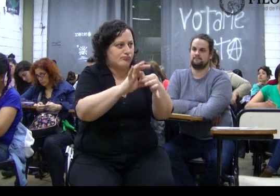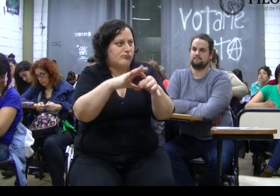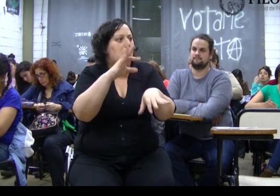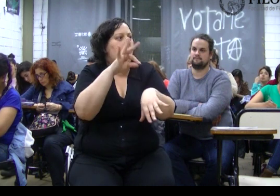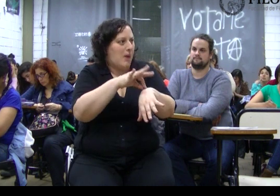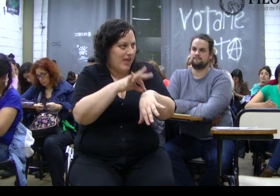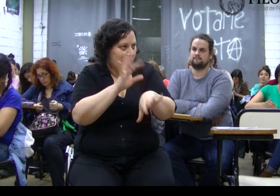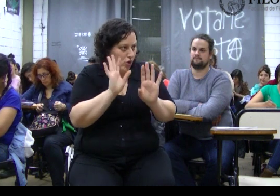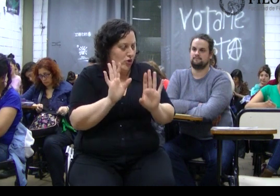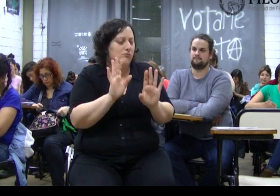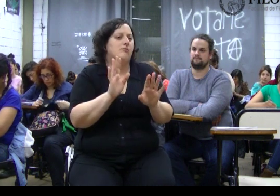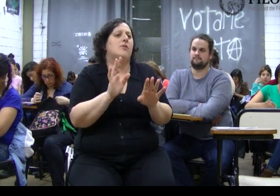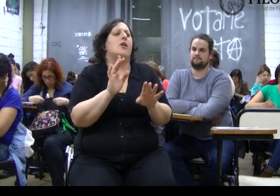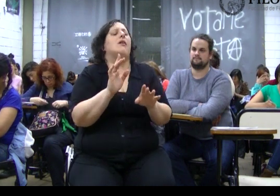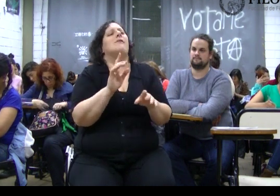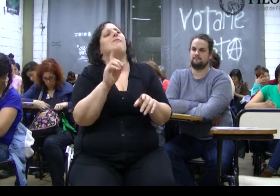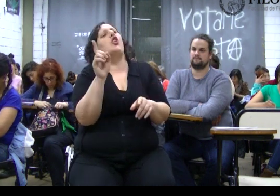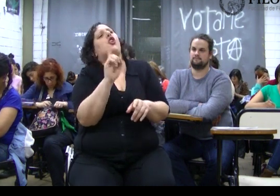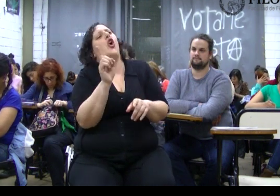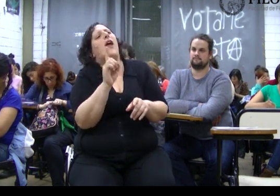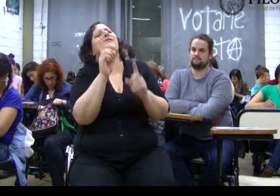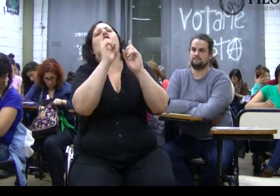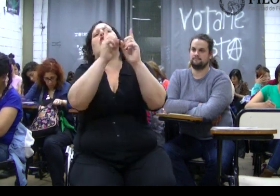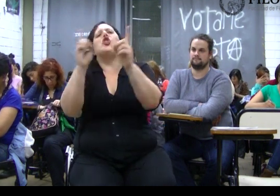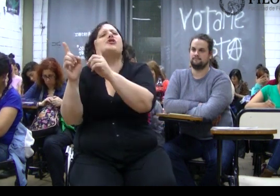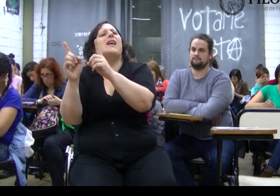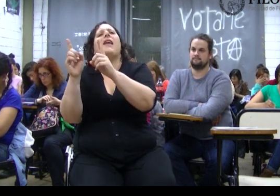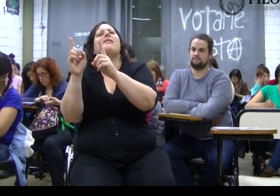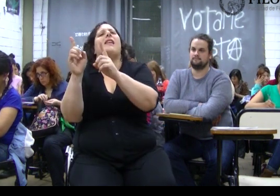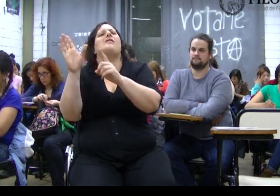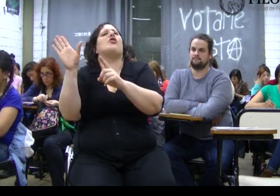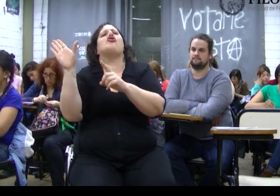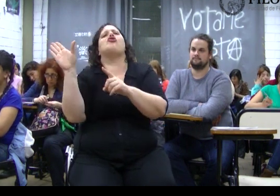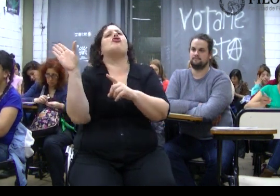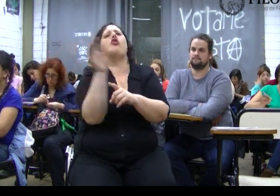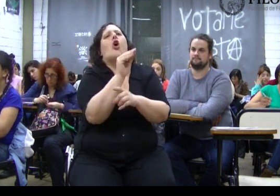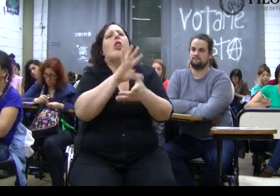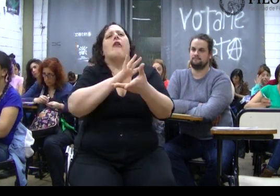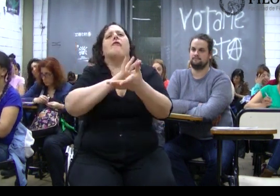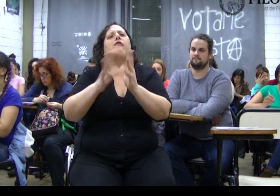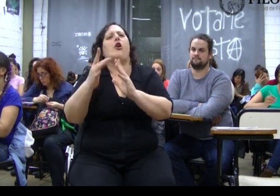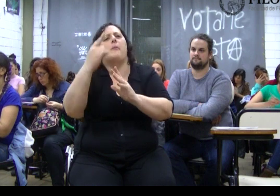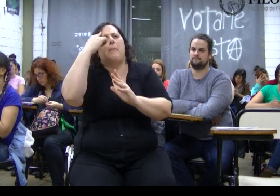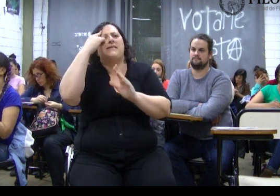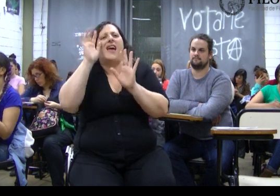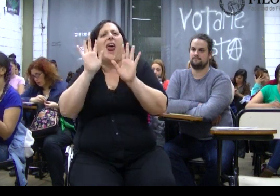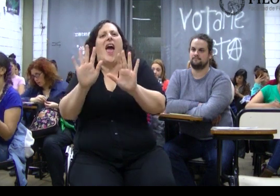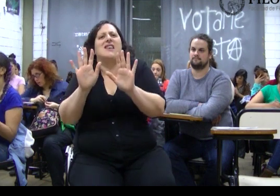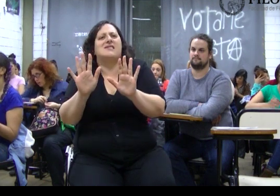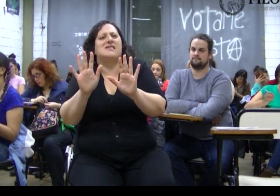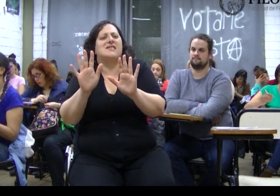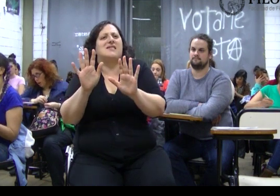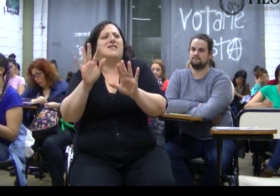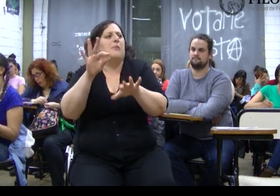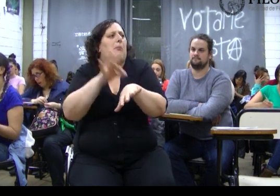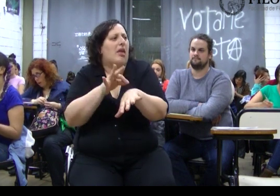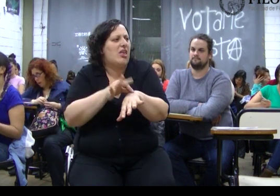las maestras de escuela especial tengan en su cabeza solamente el paradigma rehabilitador. Esto no es así, no funciona